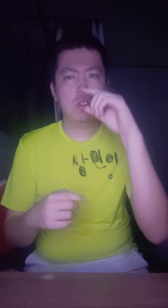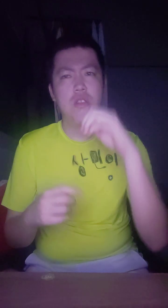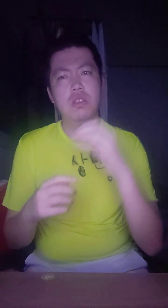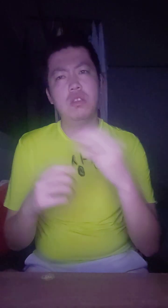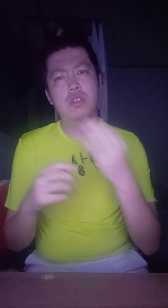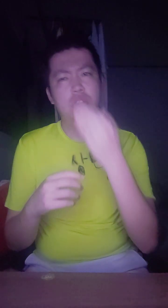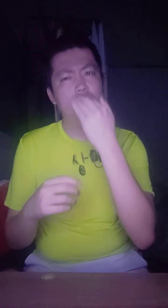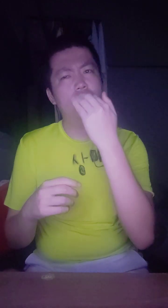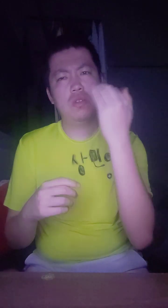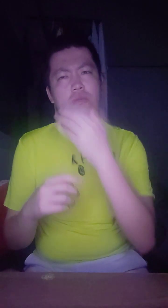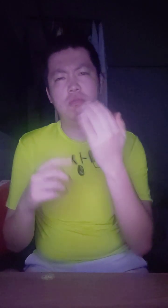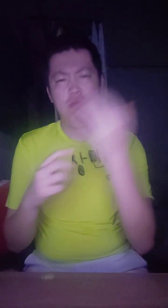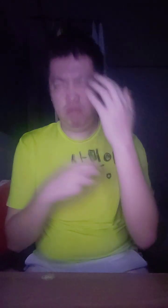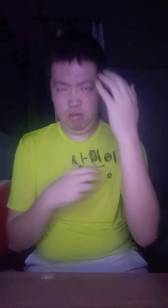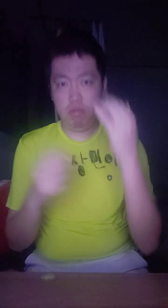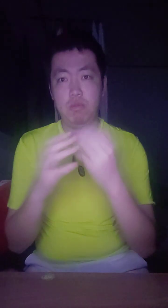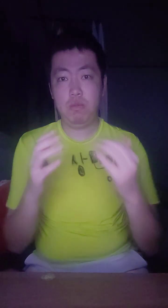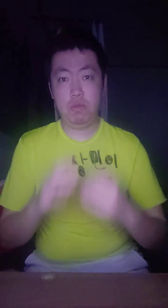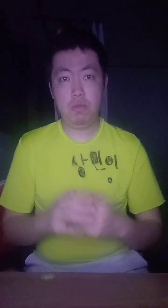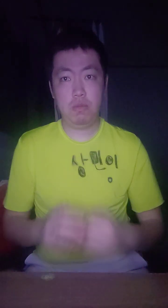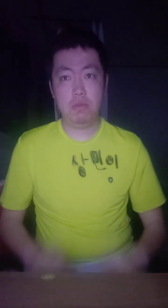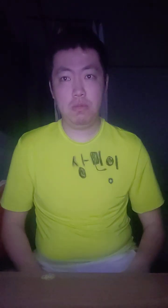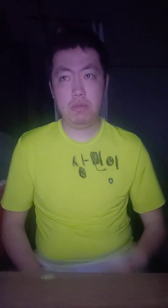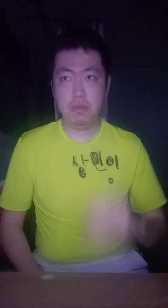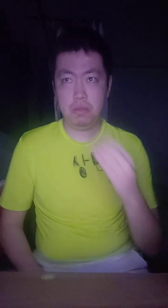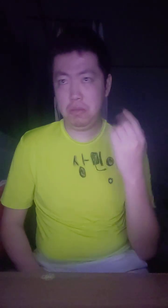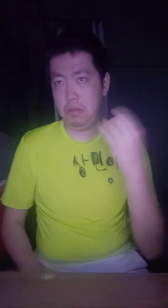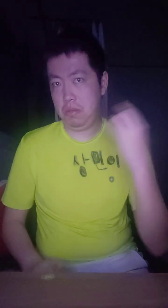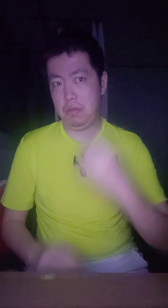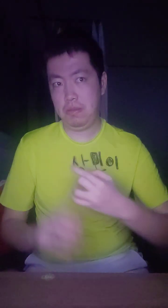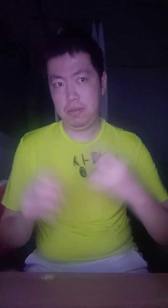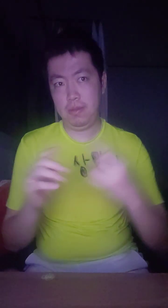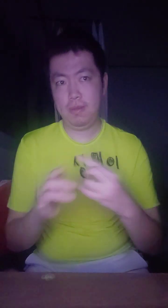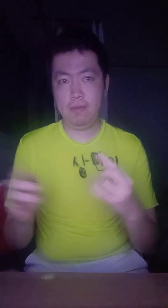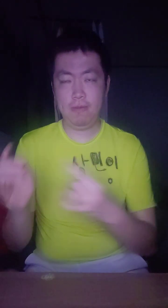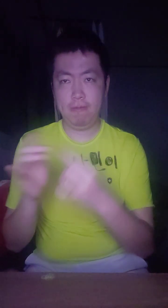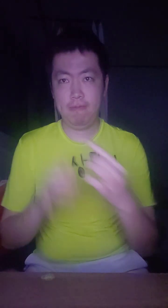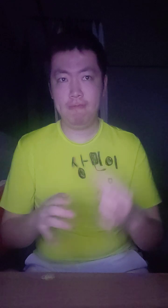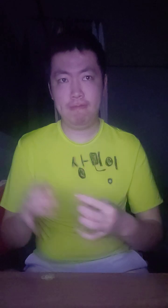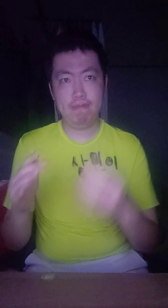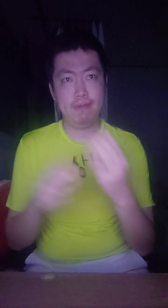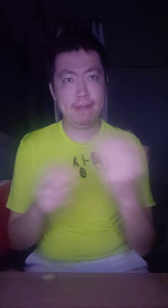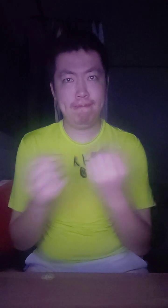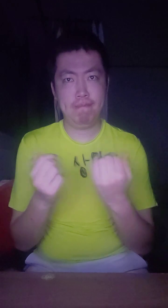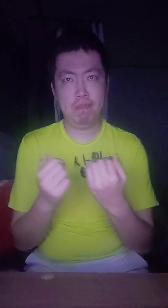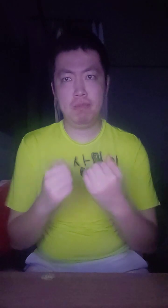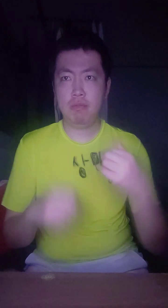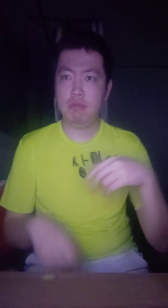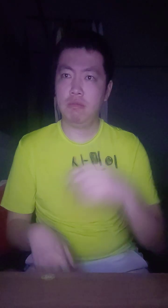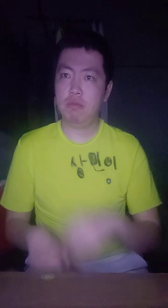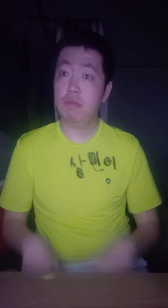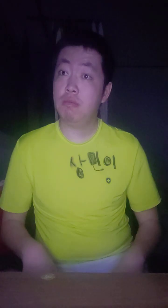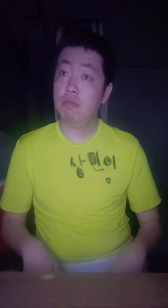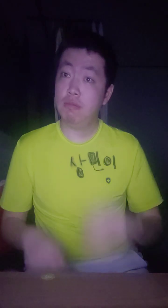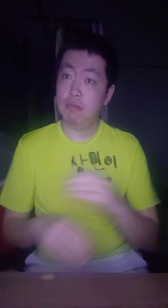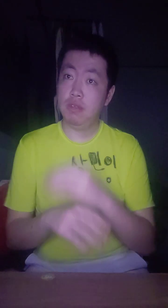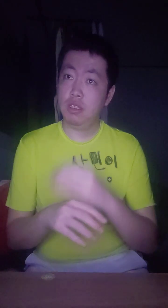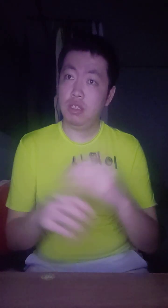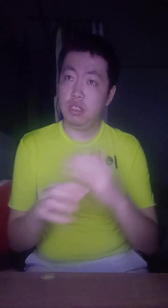피해 여성의 삶은 달라졌습니다. 뒤쪽에 사람만 있어도 극심한 불안을 느끼고 불구속 상태의 가해자가